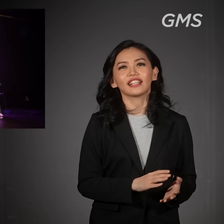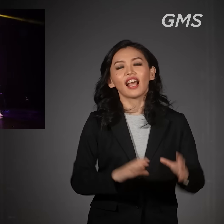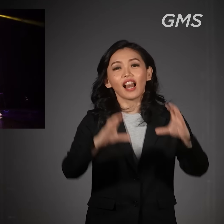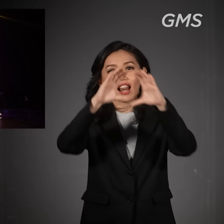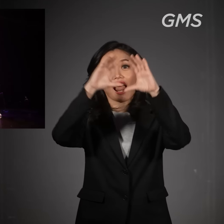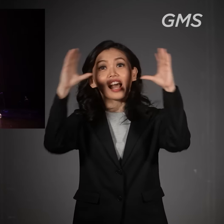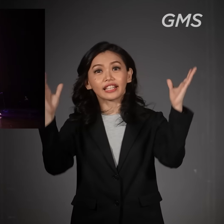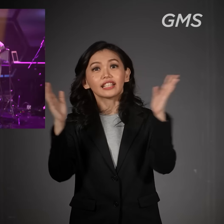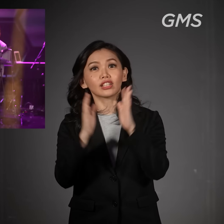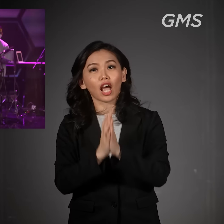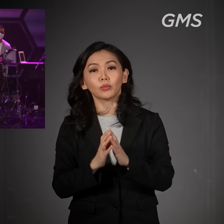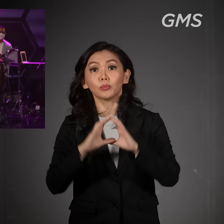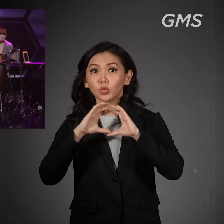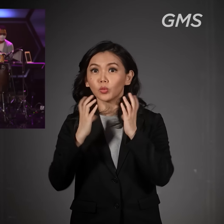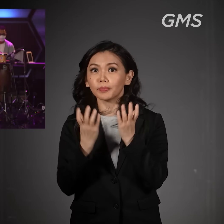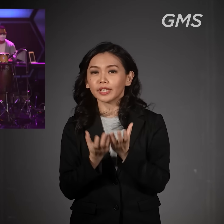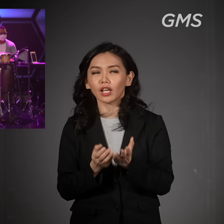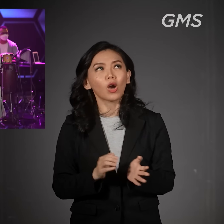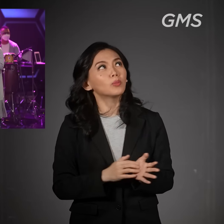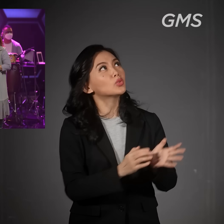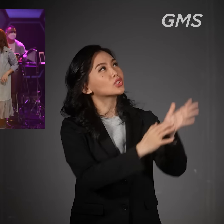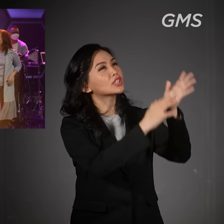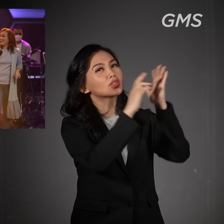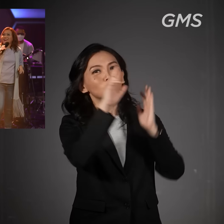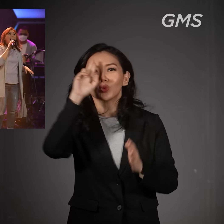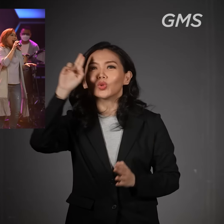Langit dan bumi, pujilah Tuhan,